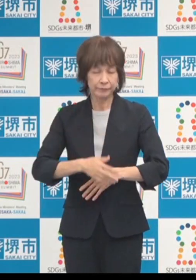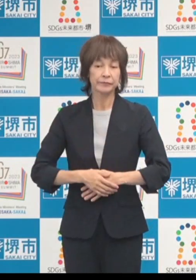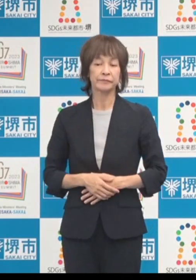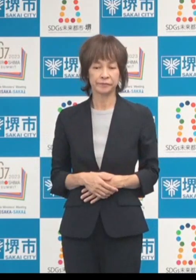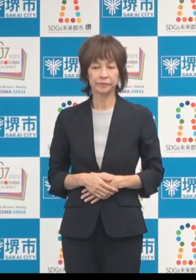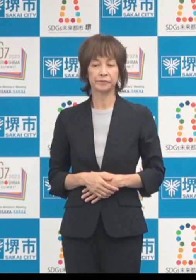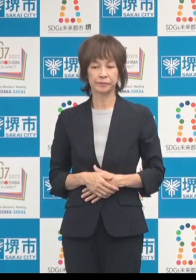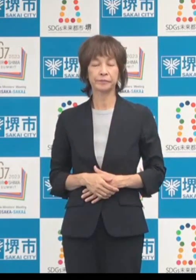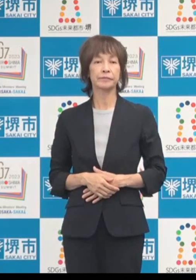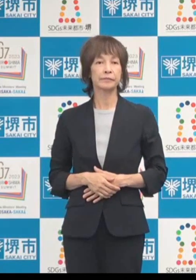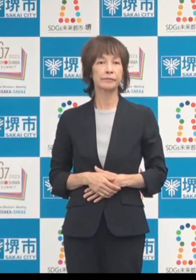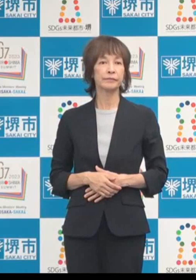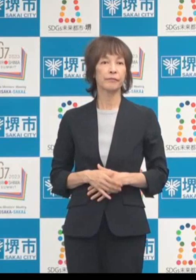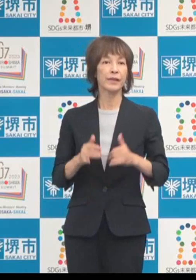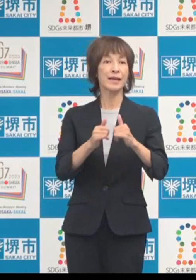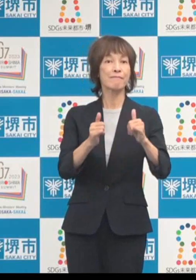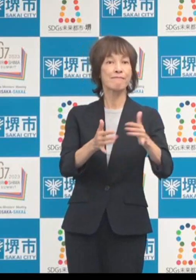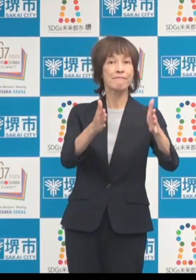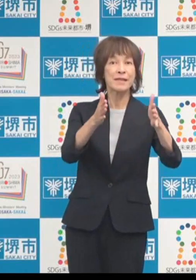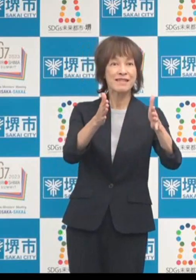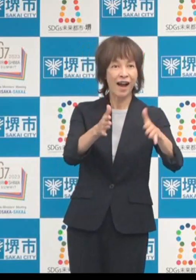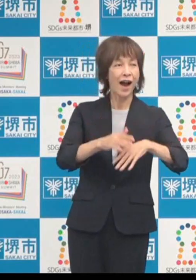はい、民間で今